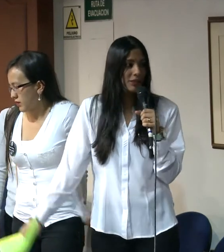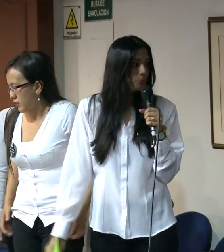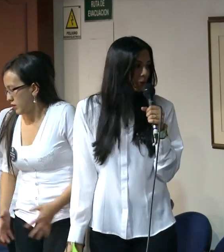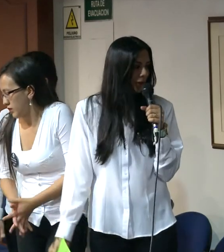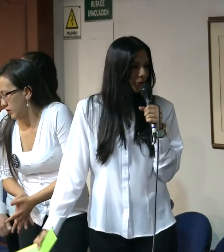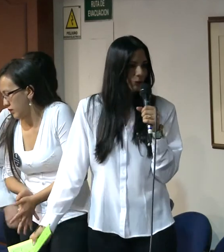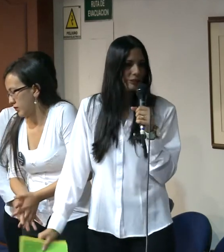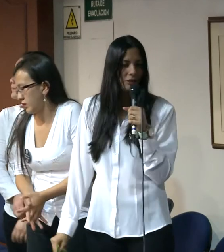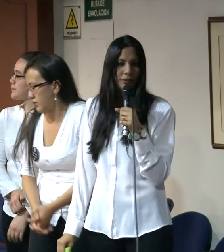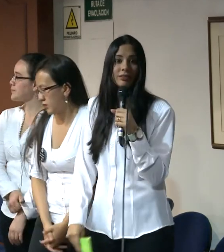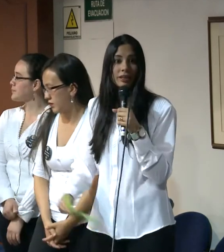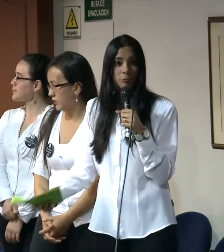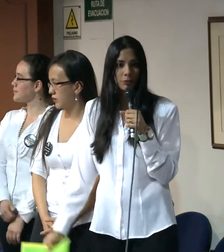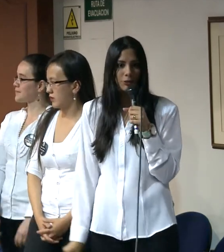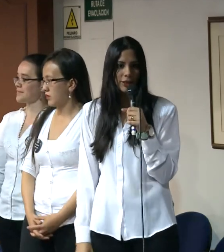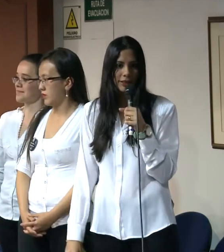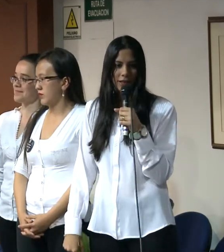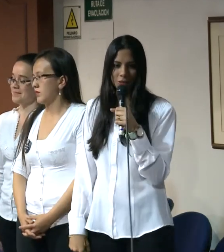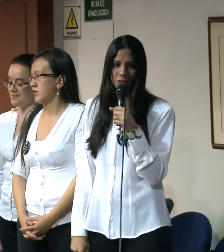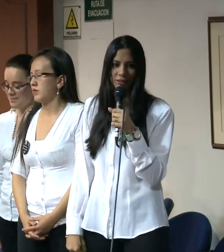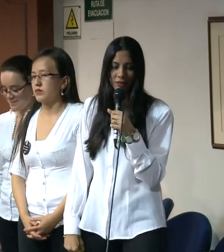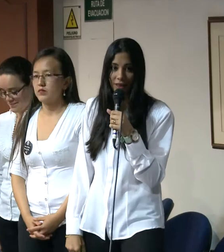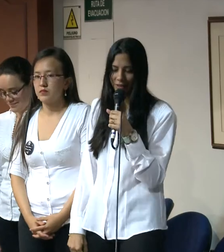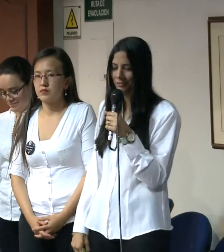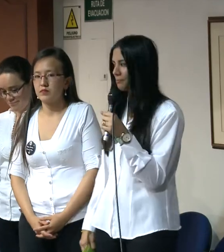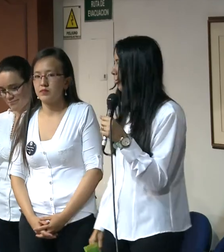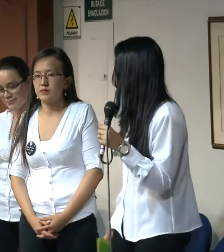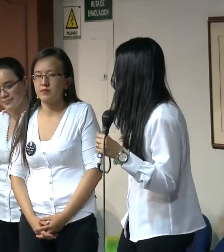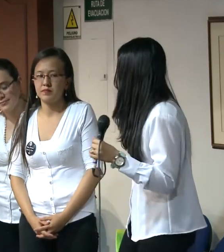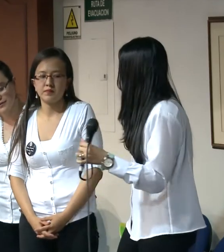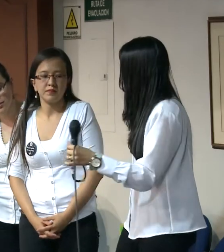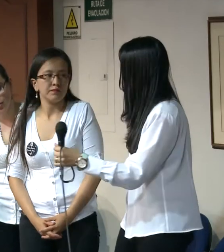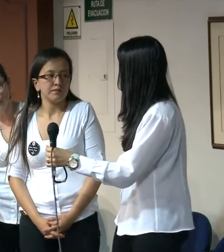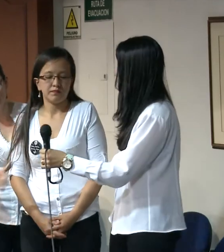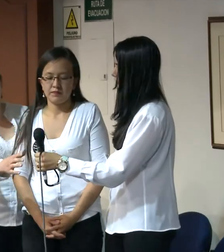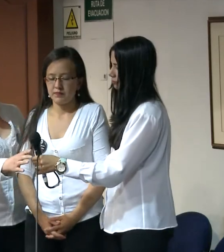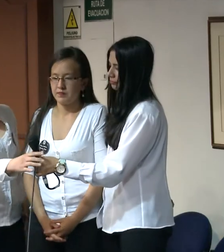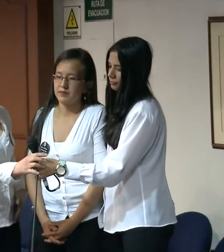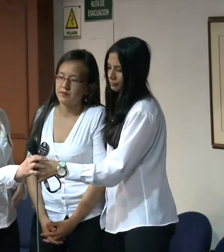involucrar más al público con discapacidad y al público general en sus actividades.